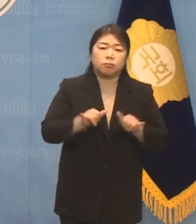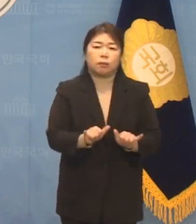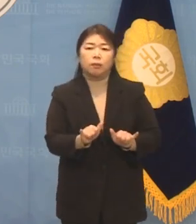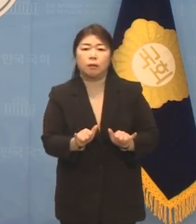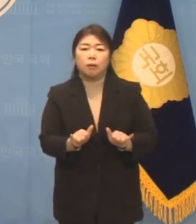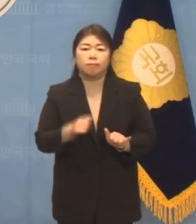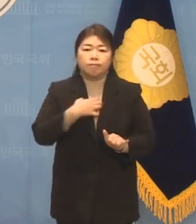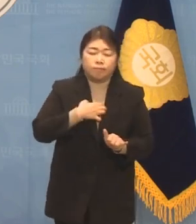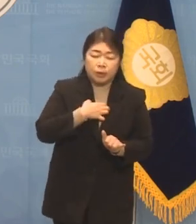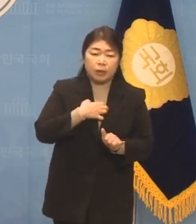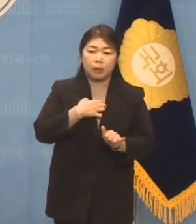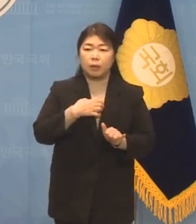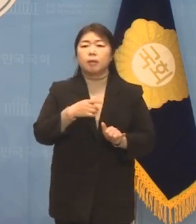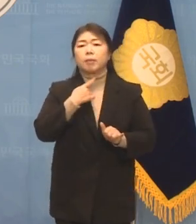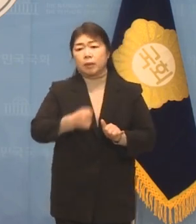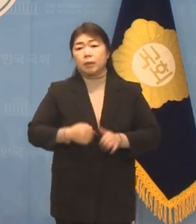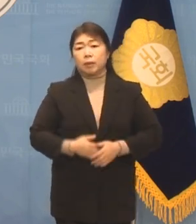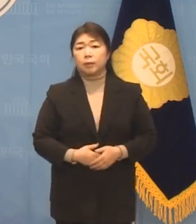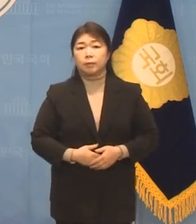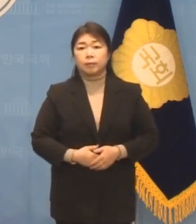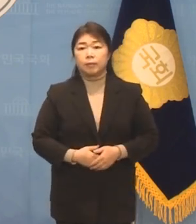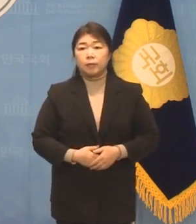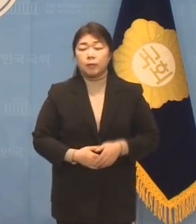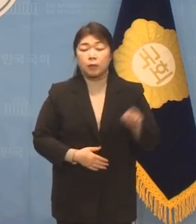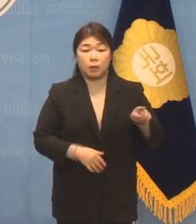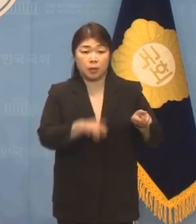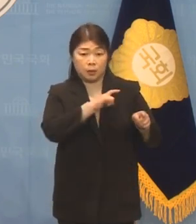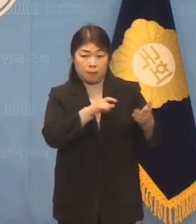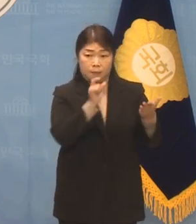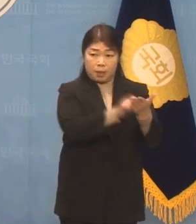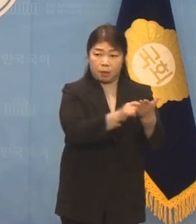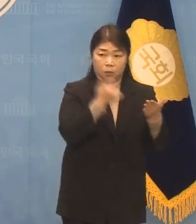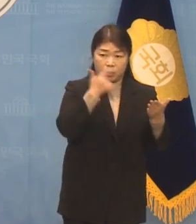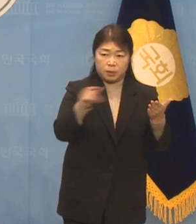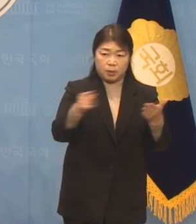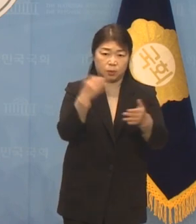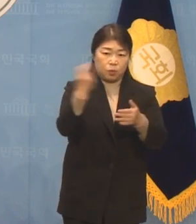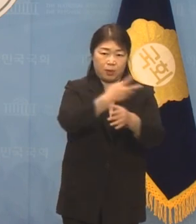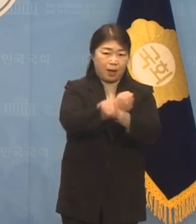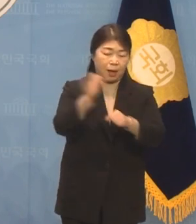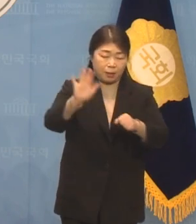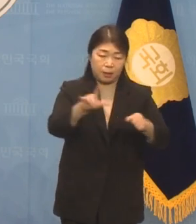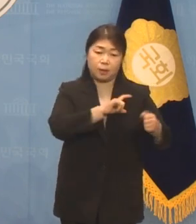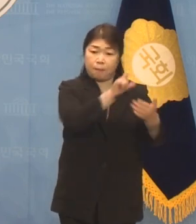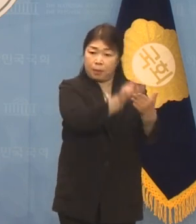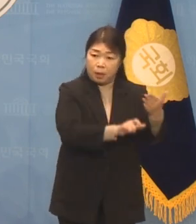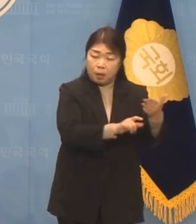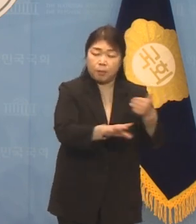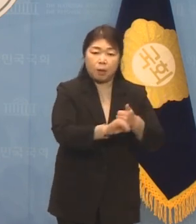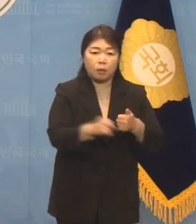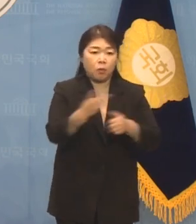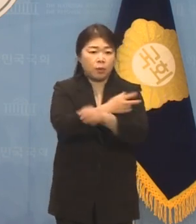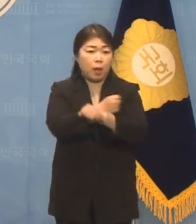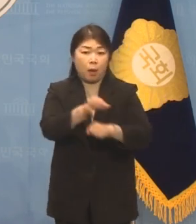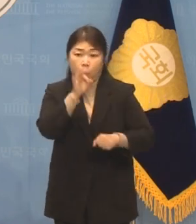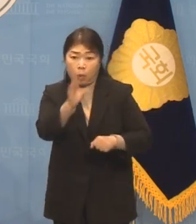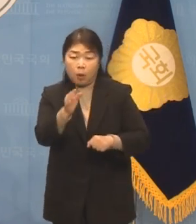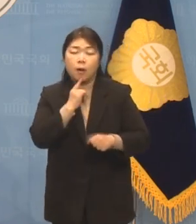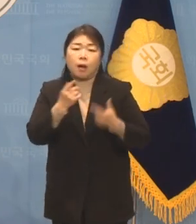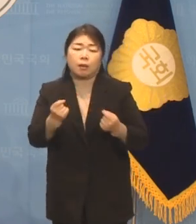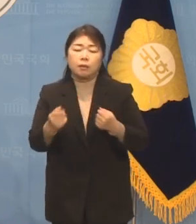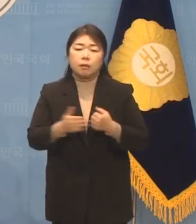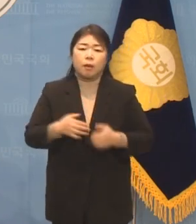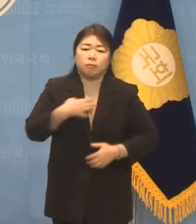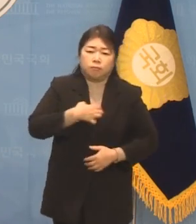업체 심기 건드리면 블랙에 올라 일을 못하게 될 거라는 두려움을 실제로 많이 느끼고